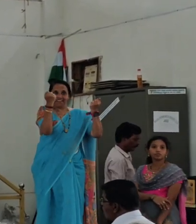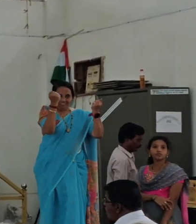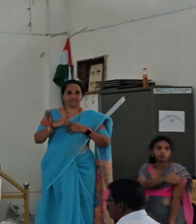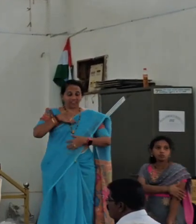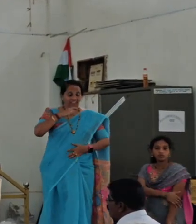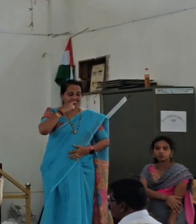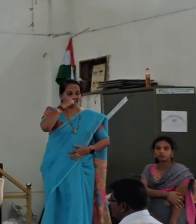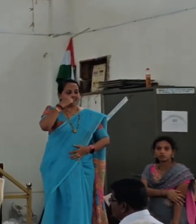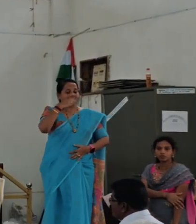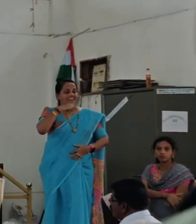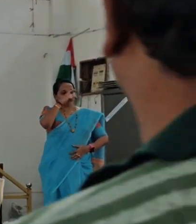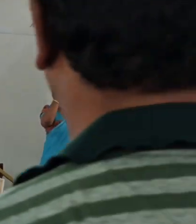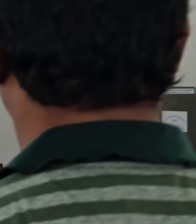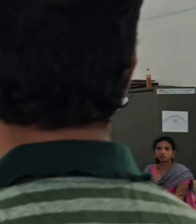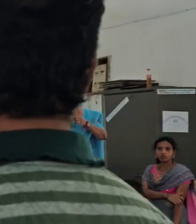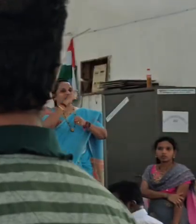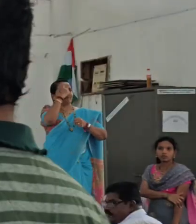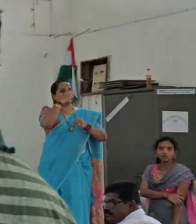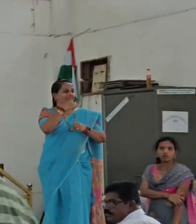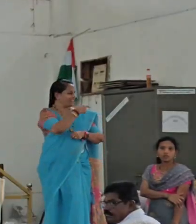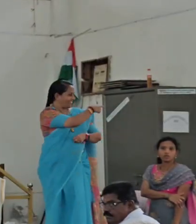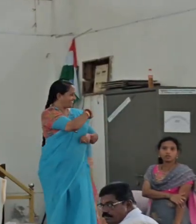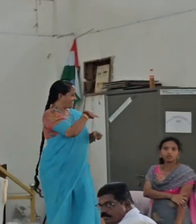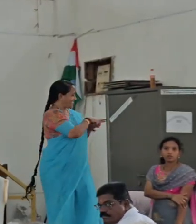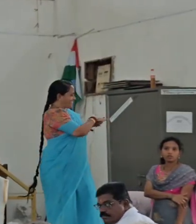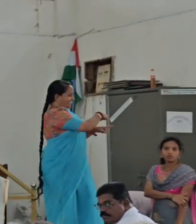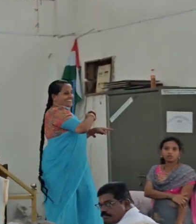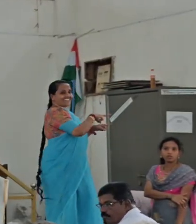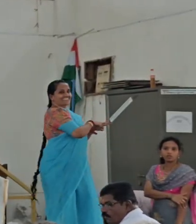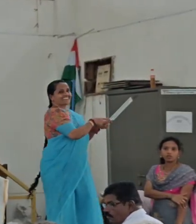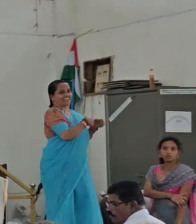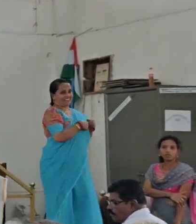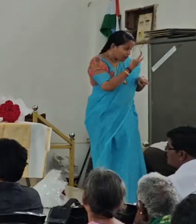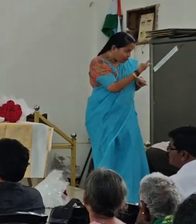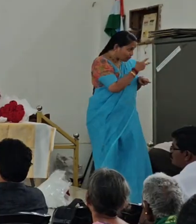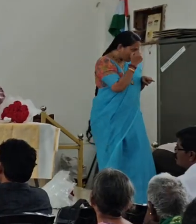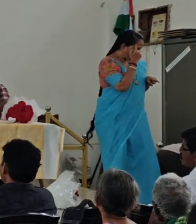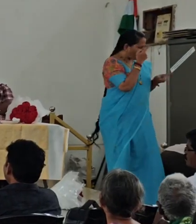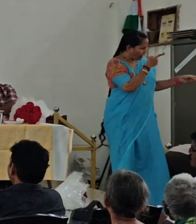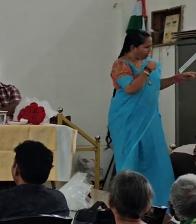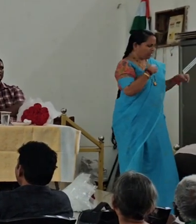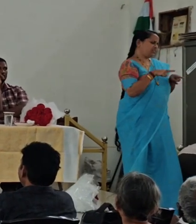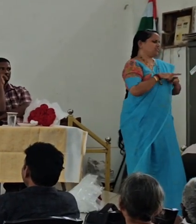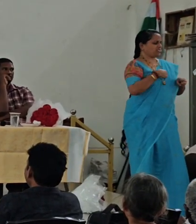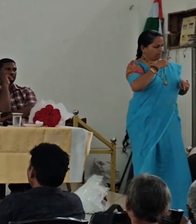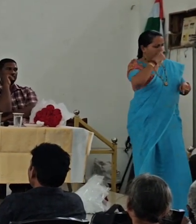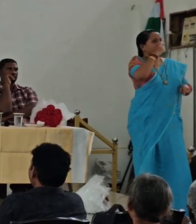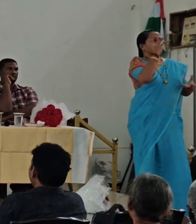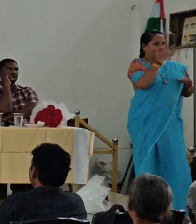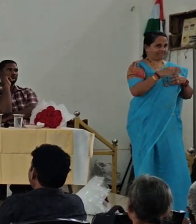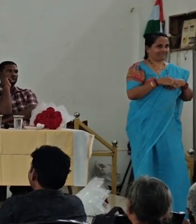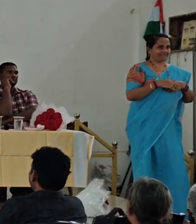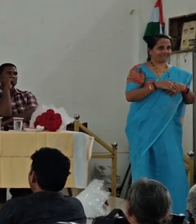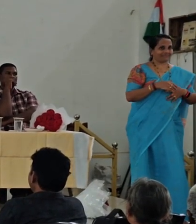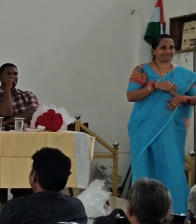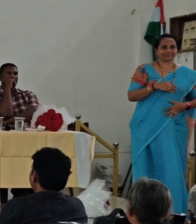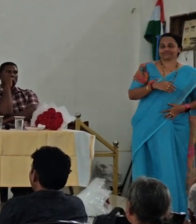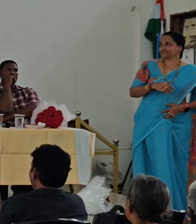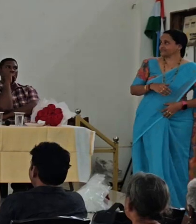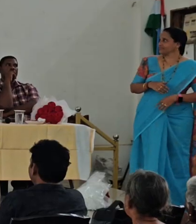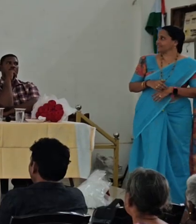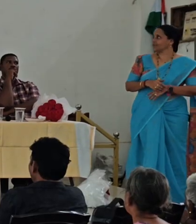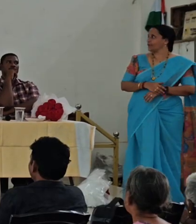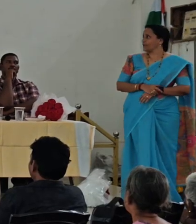ఉంటుంది when compared to other person. Even though I have proud. సో ఈ